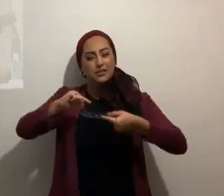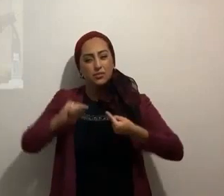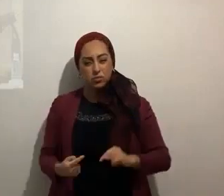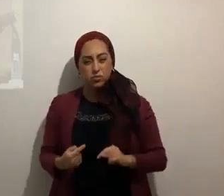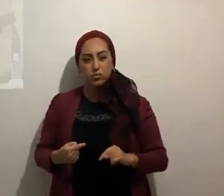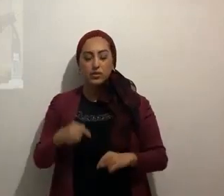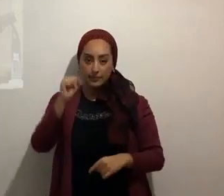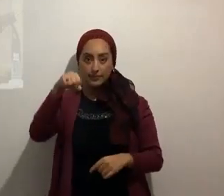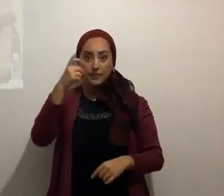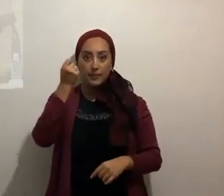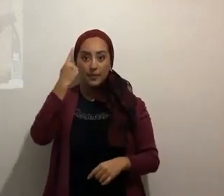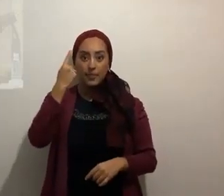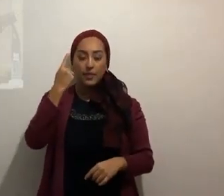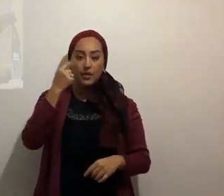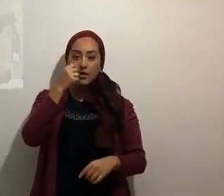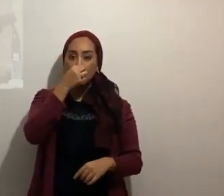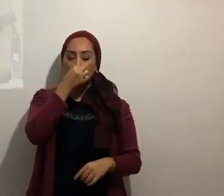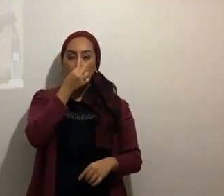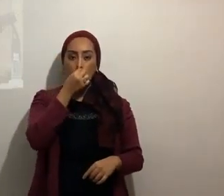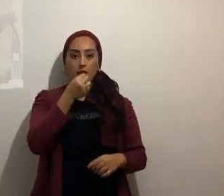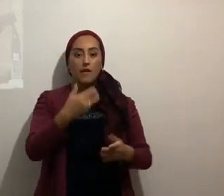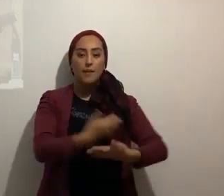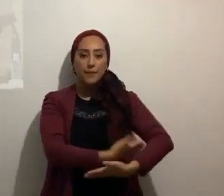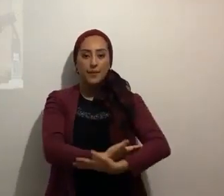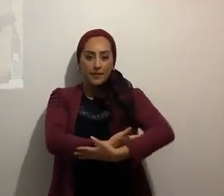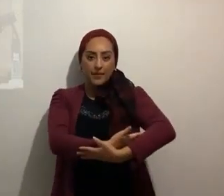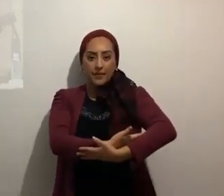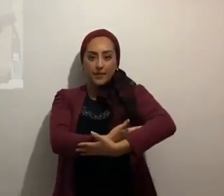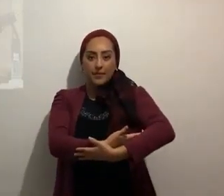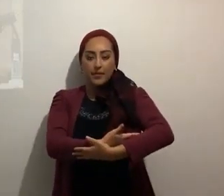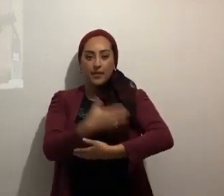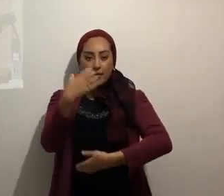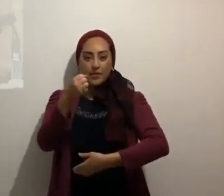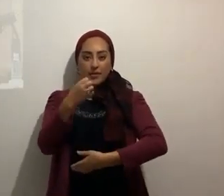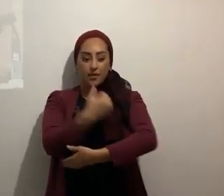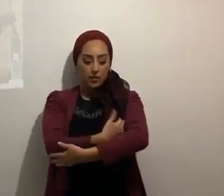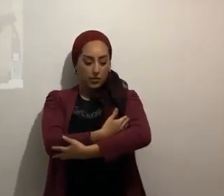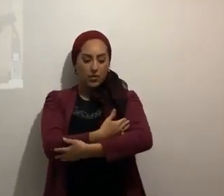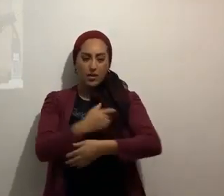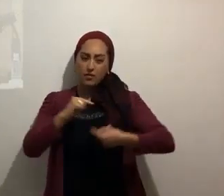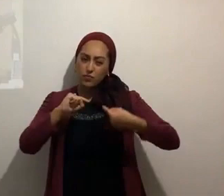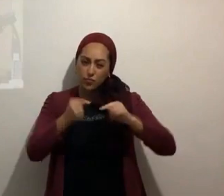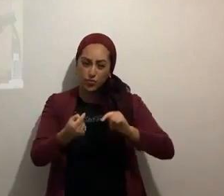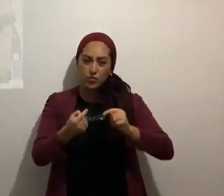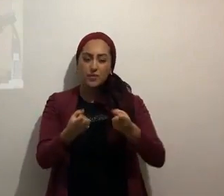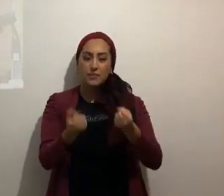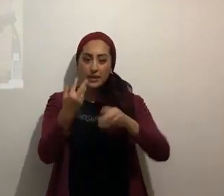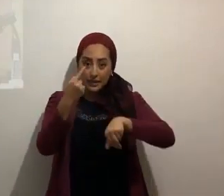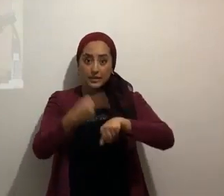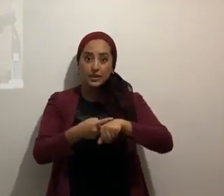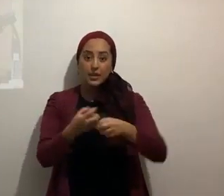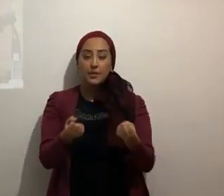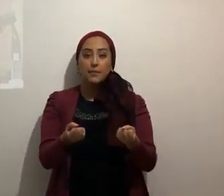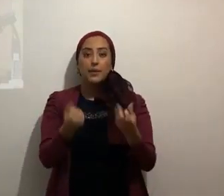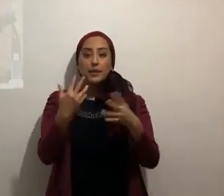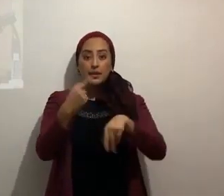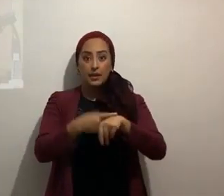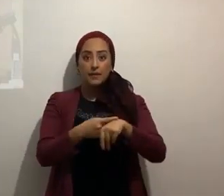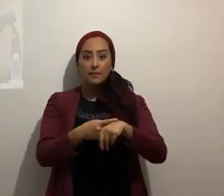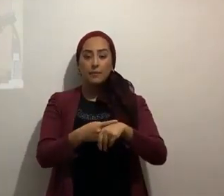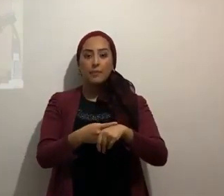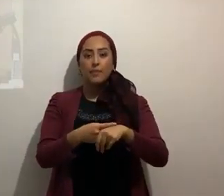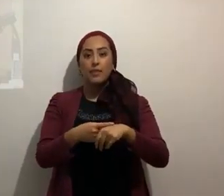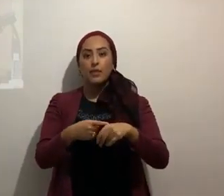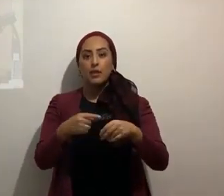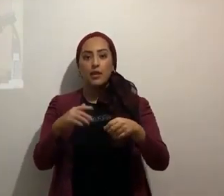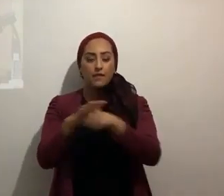¿Sí? ¿De acuerdo? El amamantar, hay dolor. Y muchas veces las glándulas